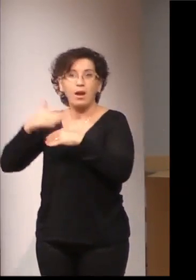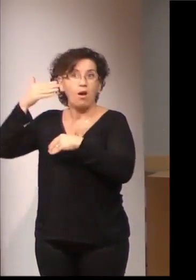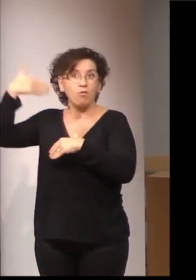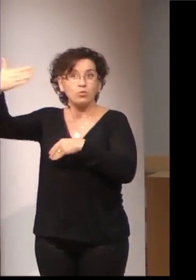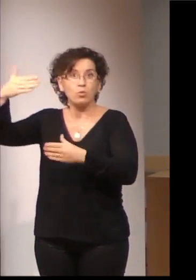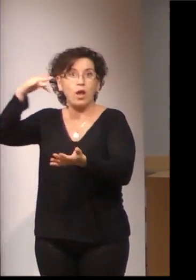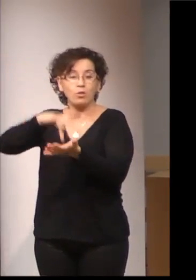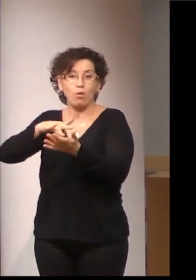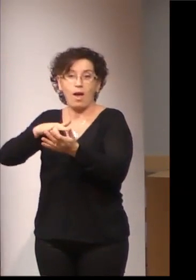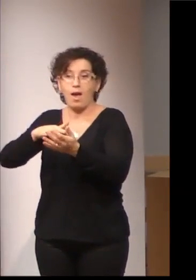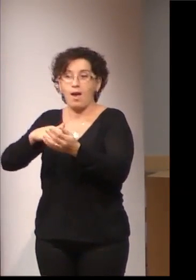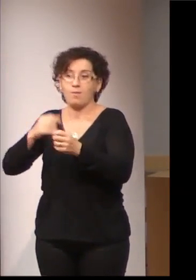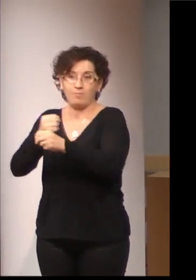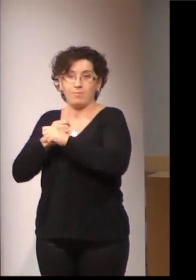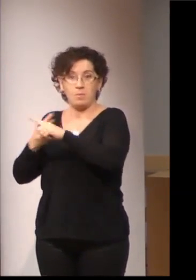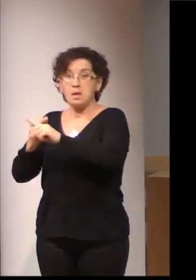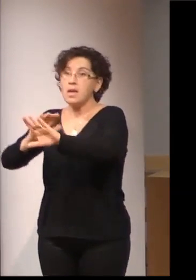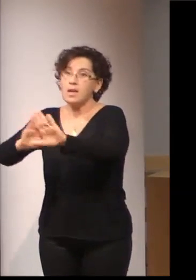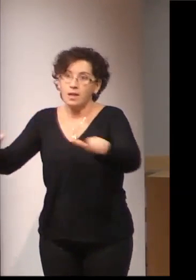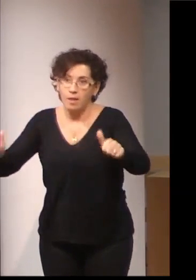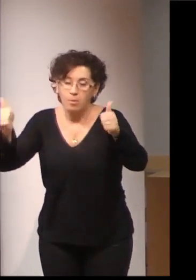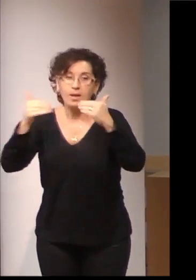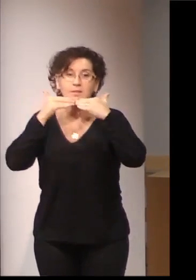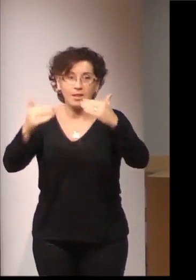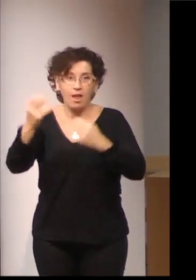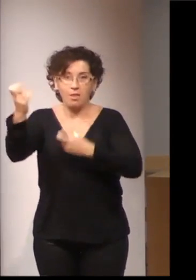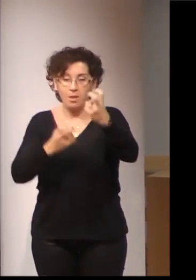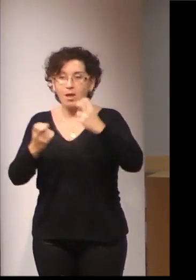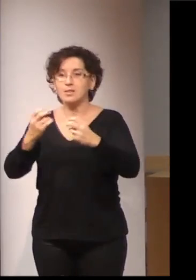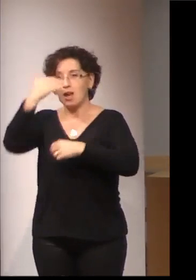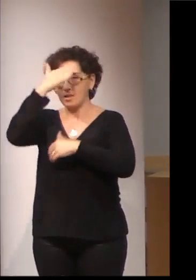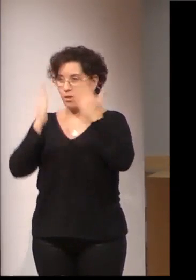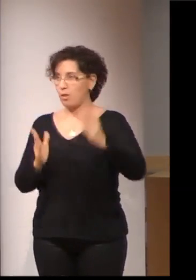intervenciones. Y nada más por vuestra asistencia y por vuestra atención, pues muchísimas gracias.